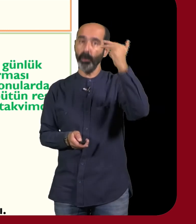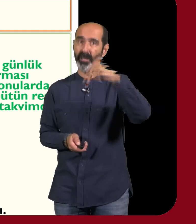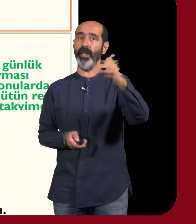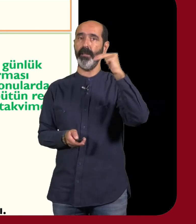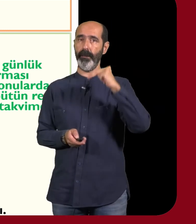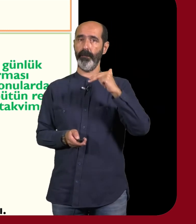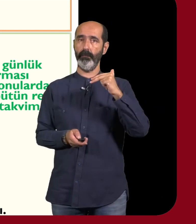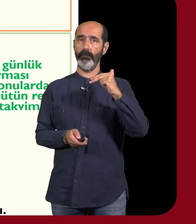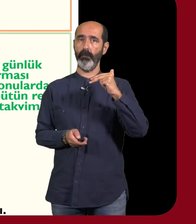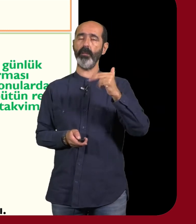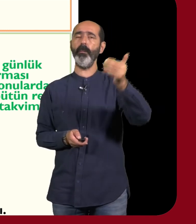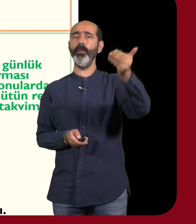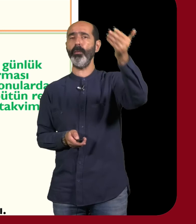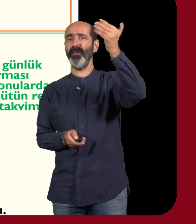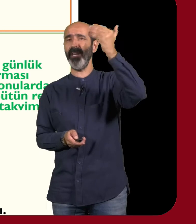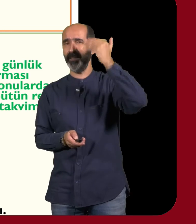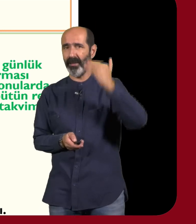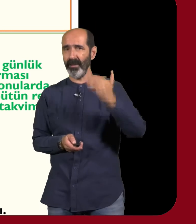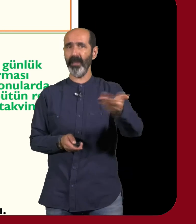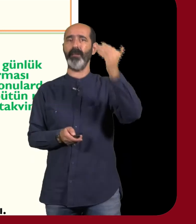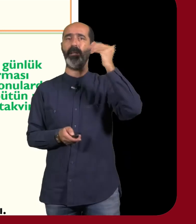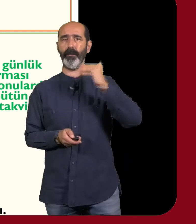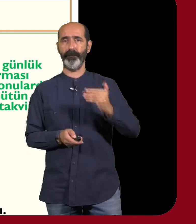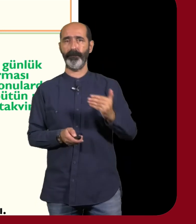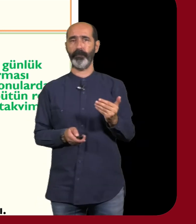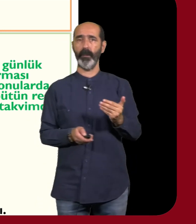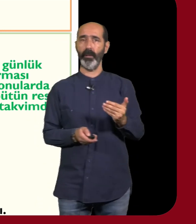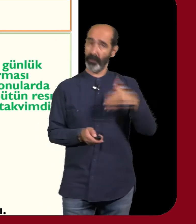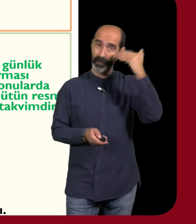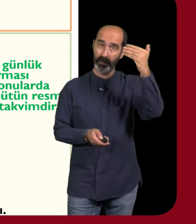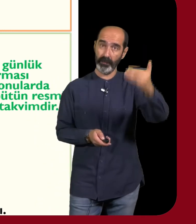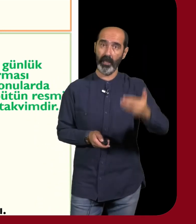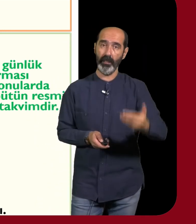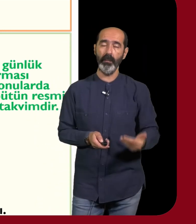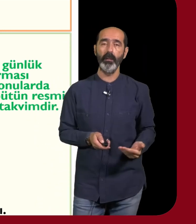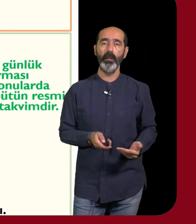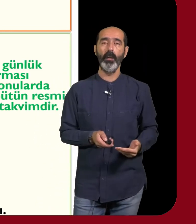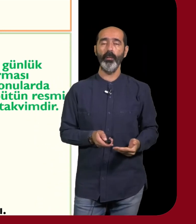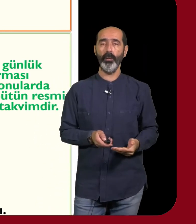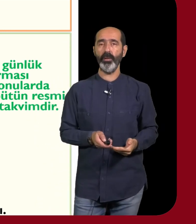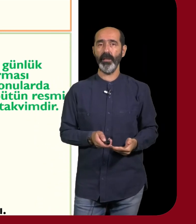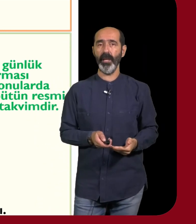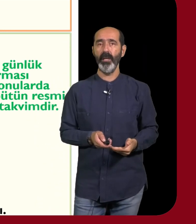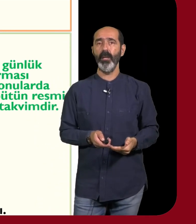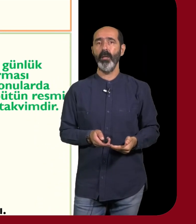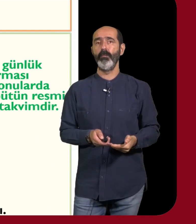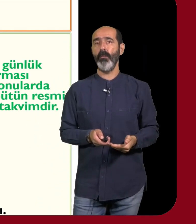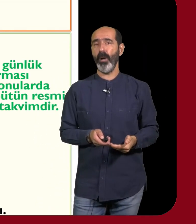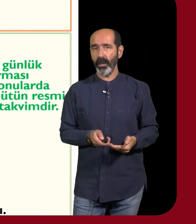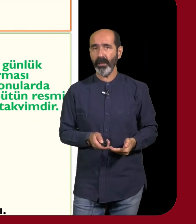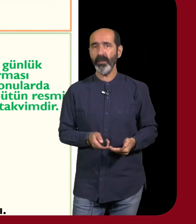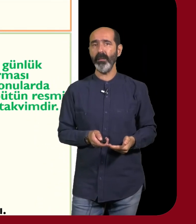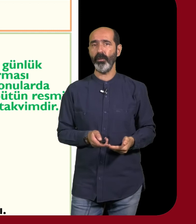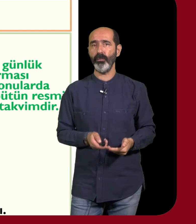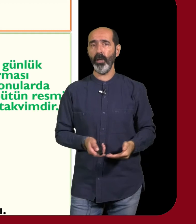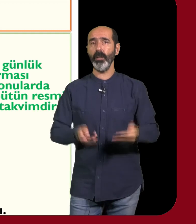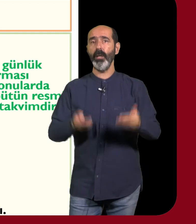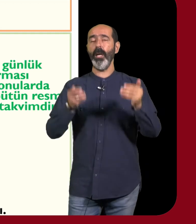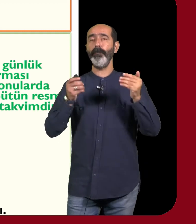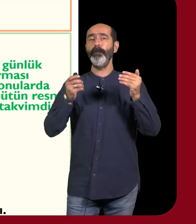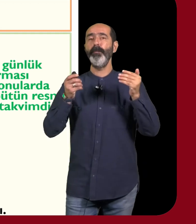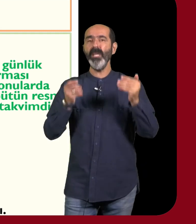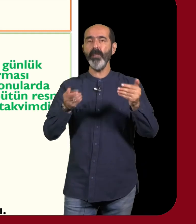yıllar Türkiye'de Ata 1980'lere kadar zevk Sen ler dahil Türkiye'de mali